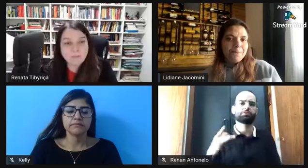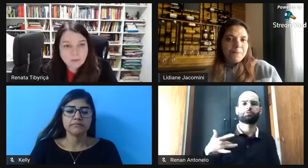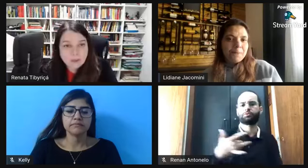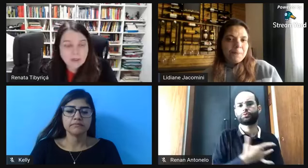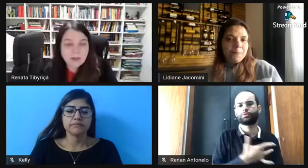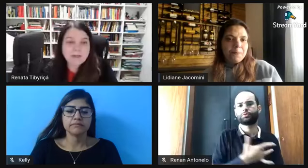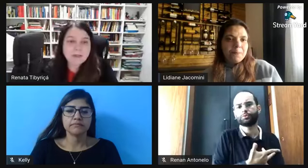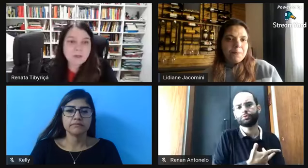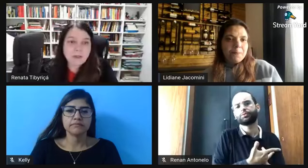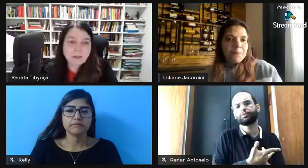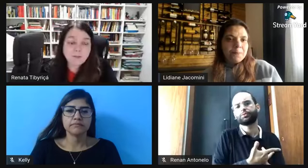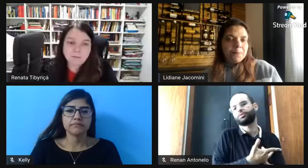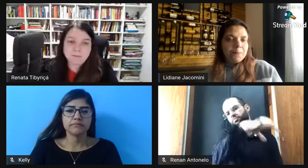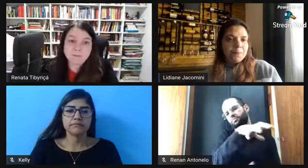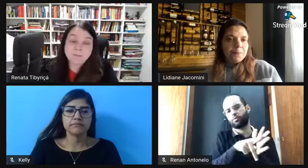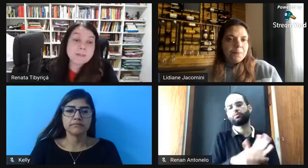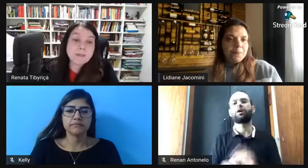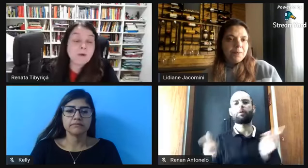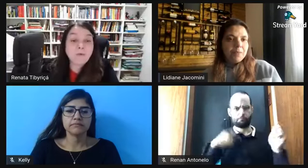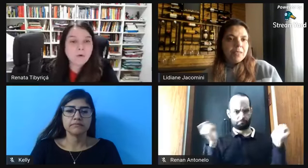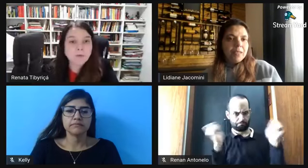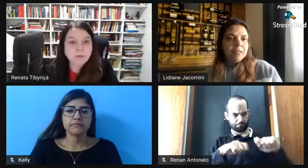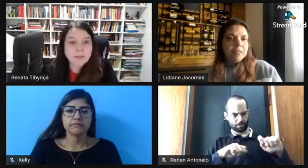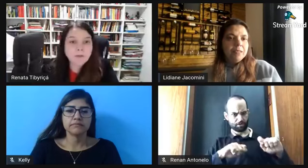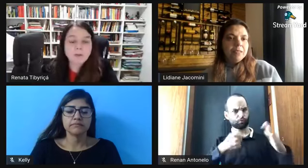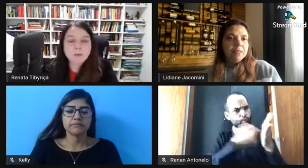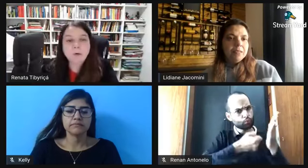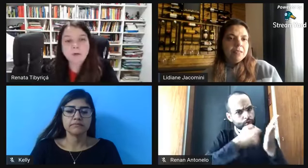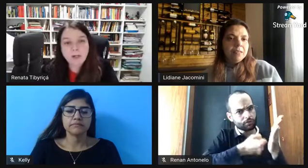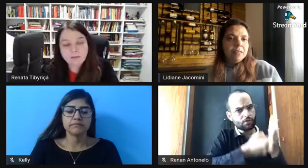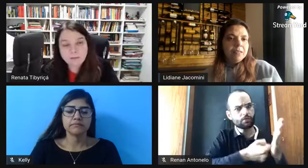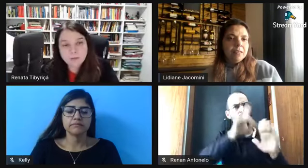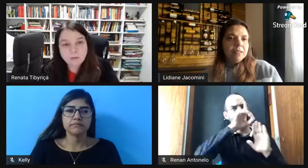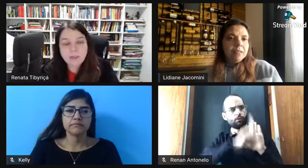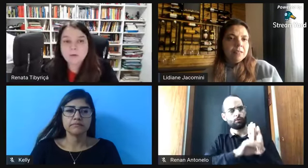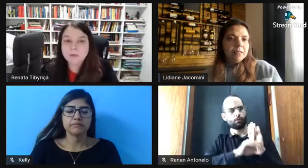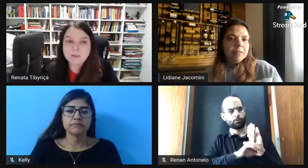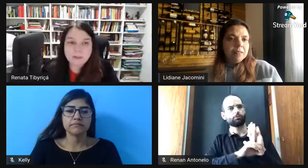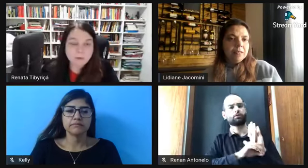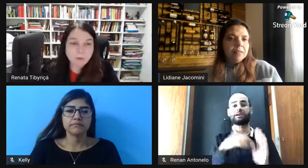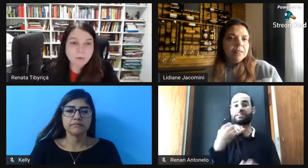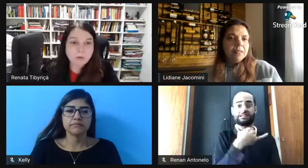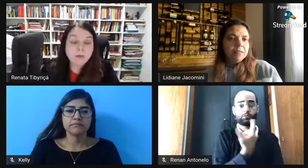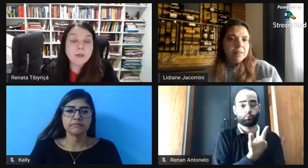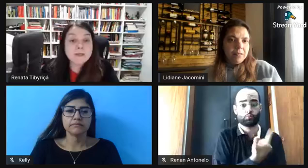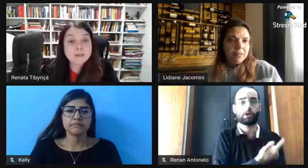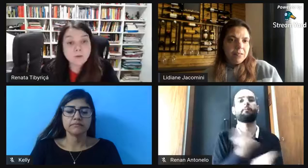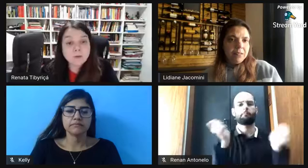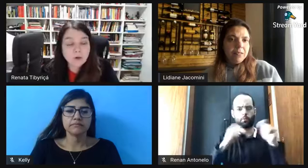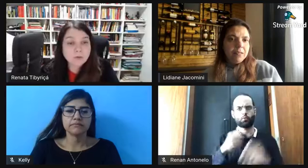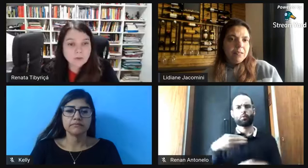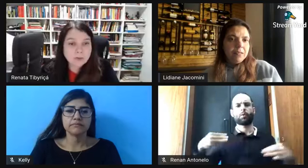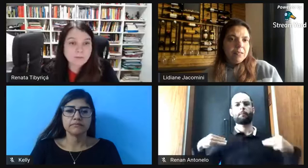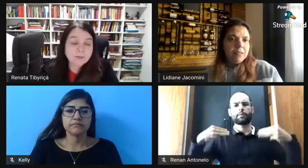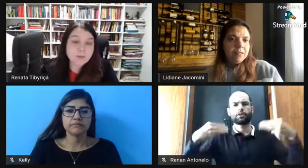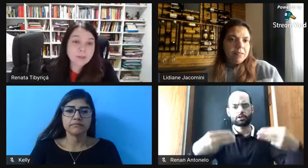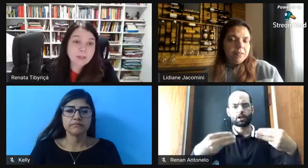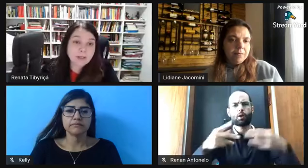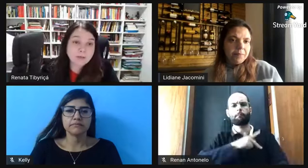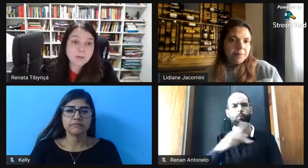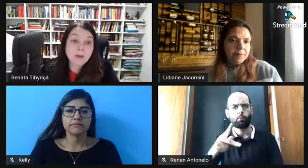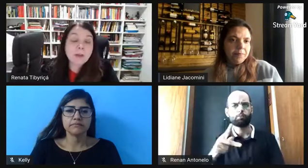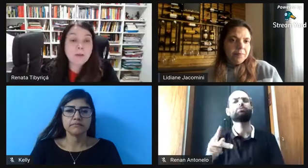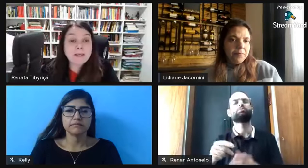eu reivindicar esse direito, e se não for conferido, pode procurar a Defensoria, o Ministério Público, que são os órgãos de defesa